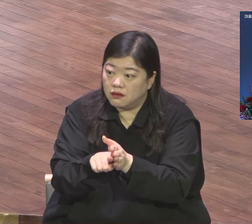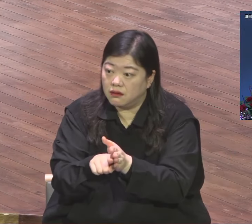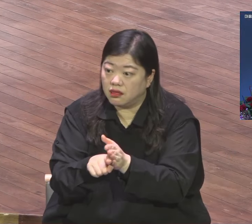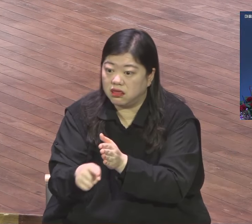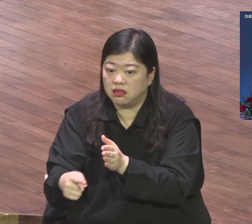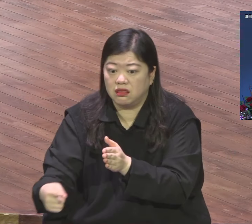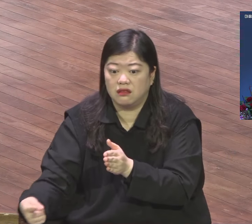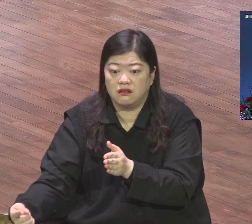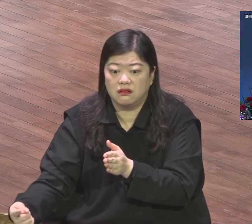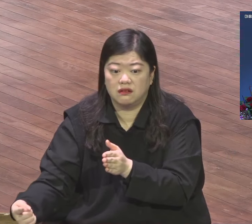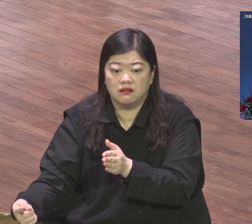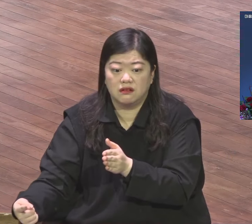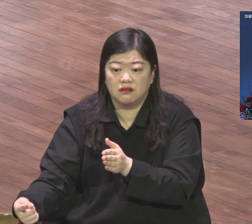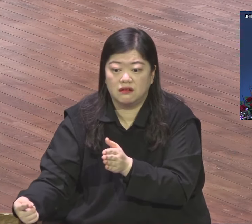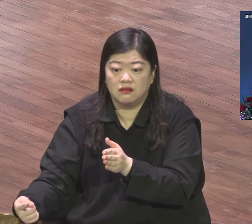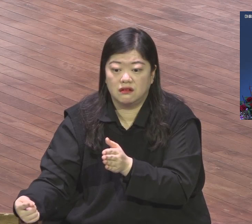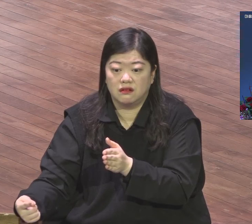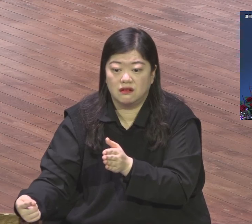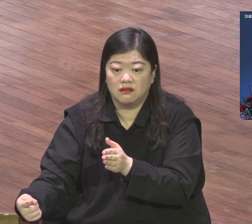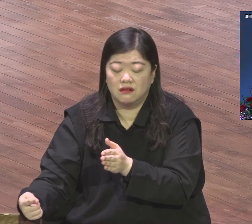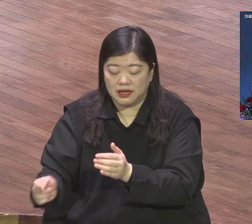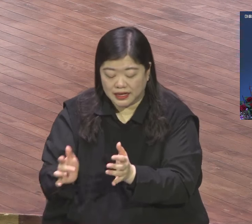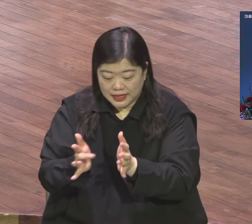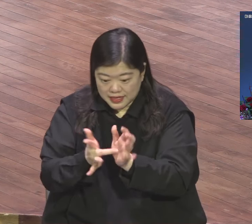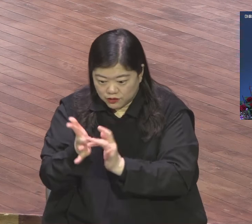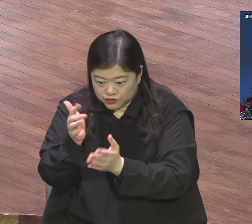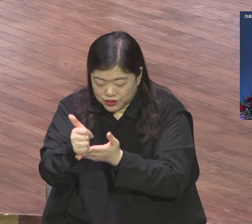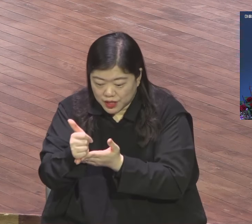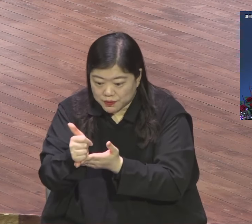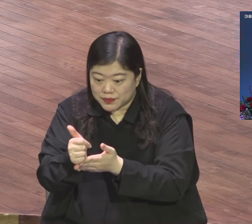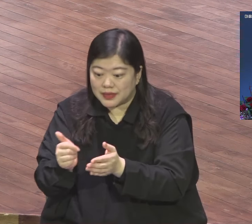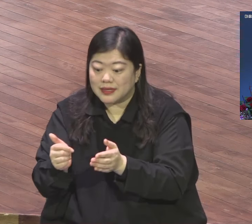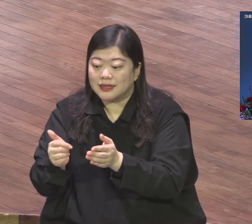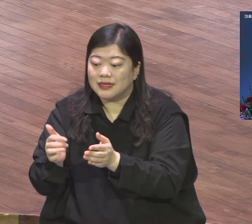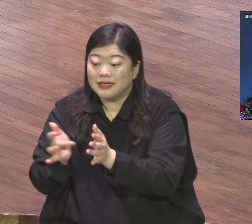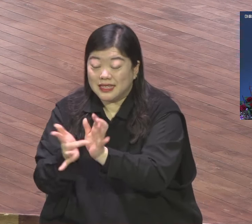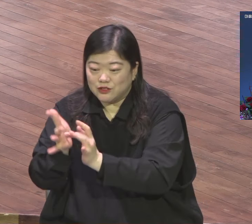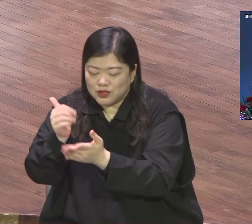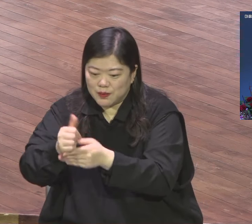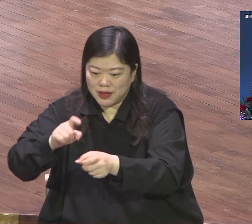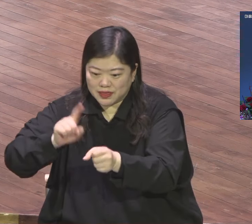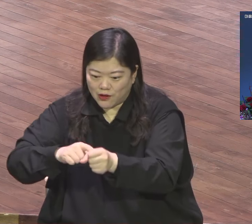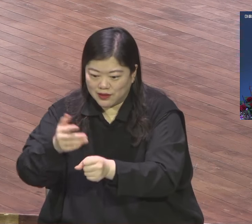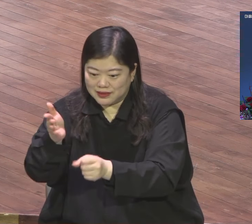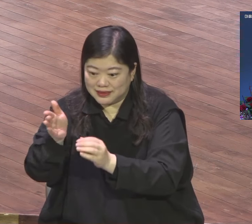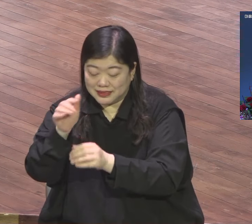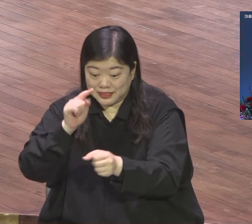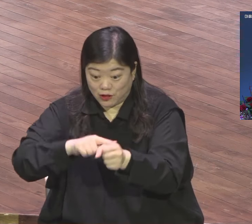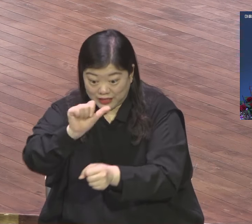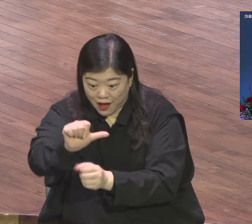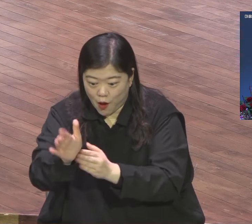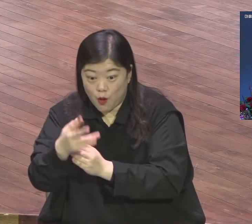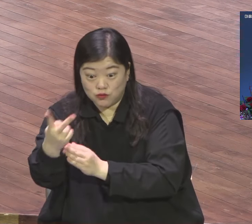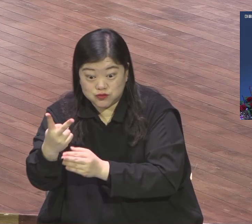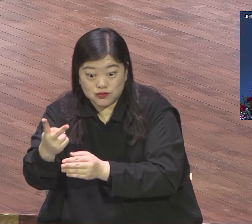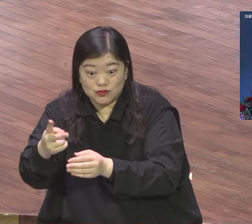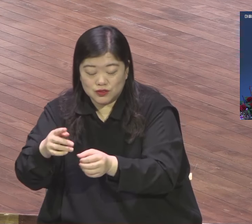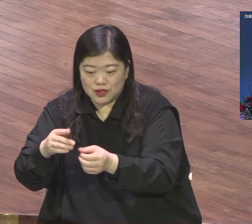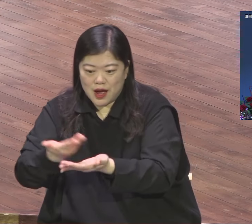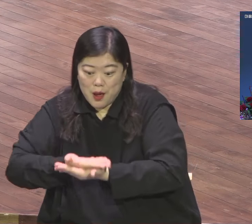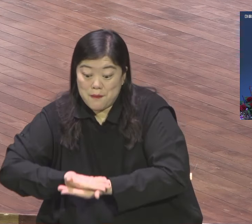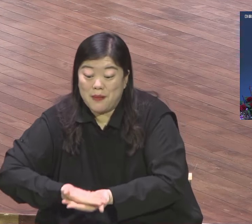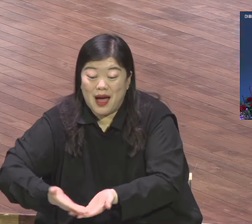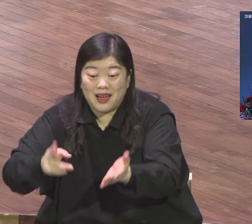제자들이요, 오병이어의 기적을 그렇게 체험한 지 하루도 안 됐어요. 오병이어의 정말